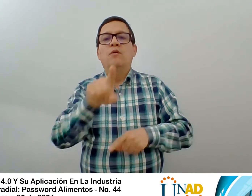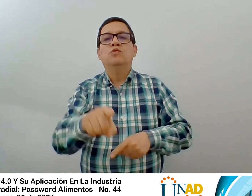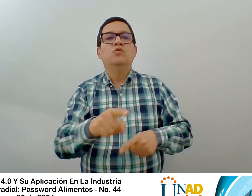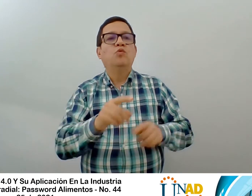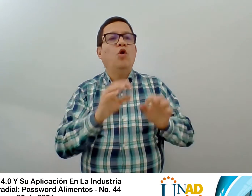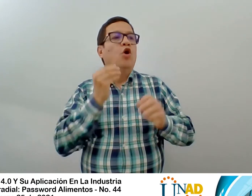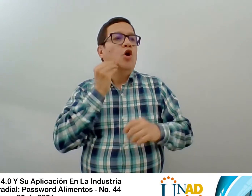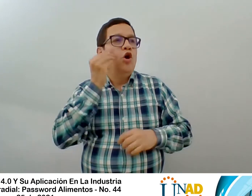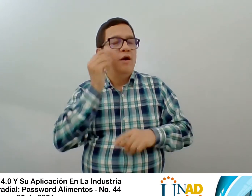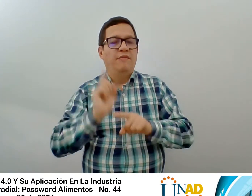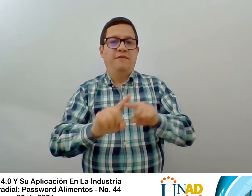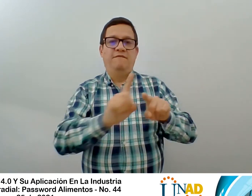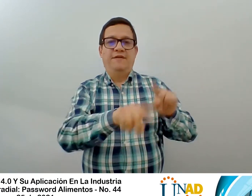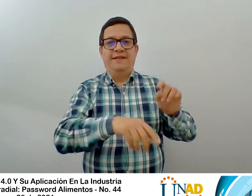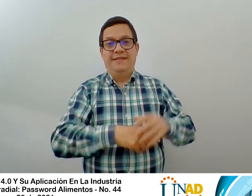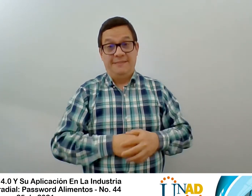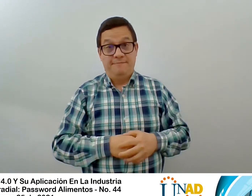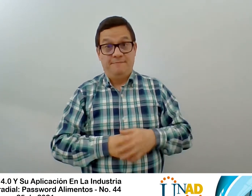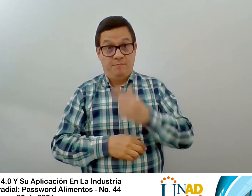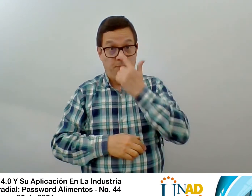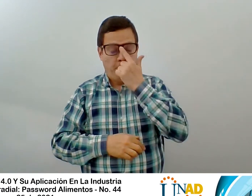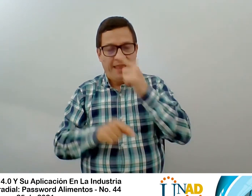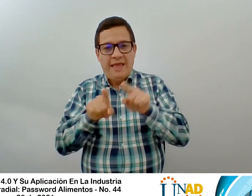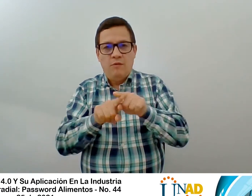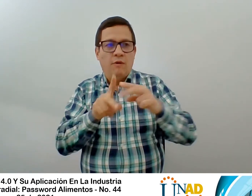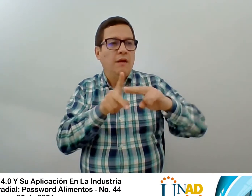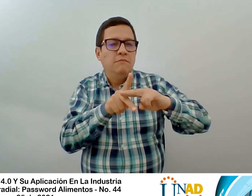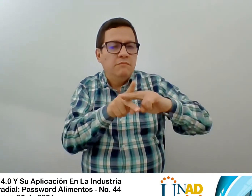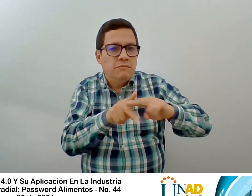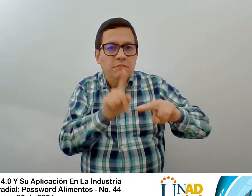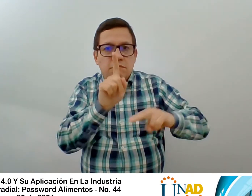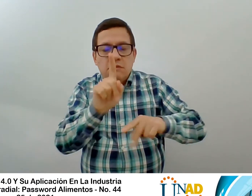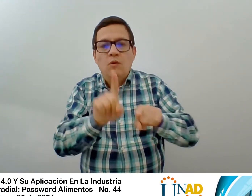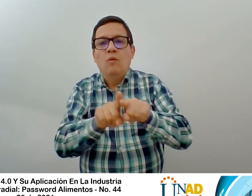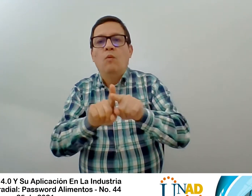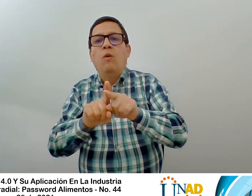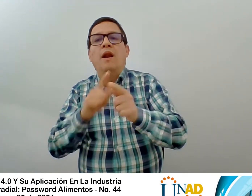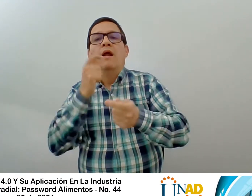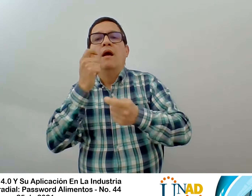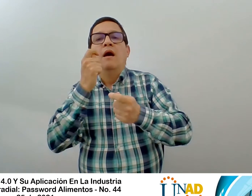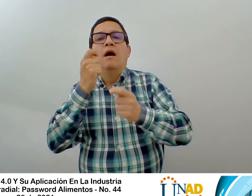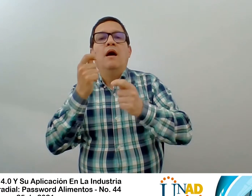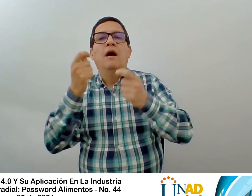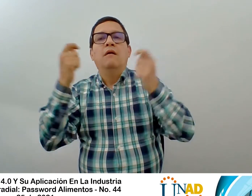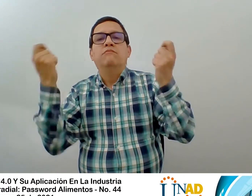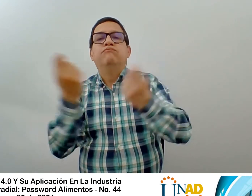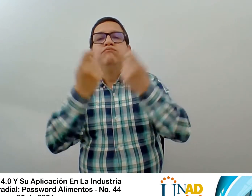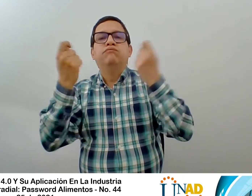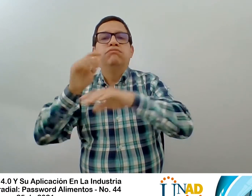momento de dar a conocer una cápsula informativa en nuestra sección Password Alimentos.